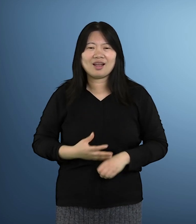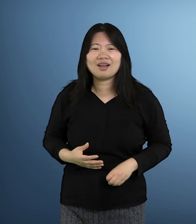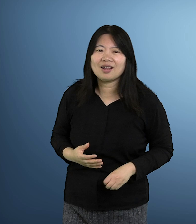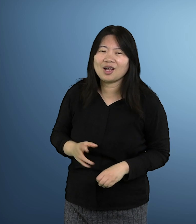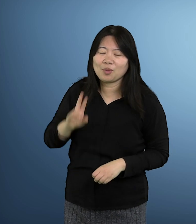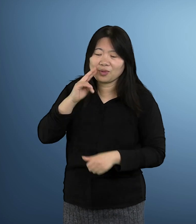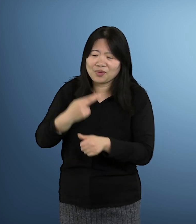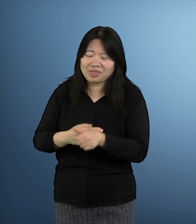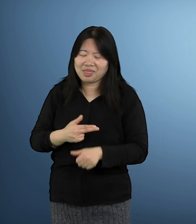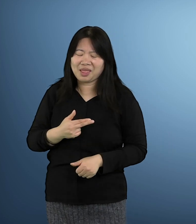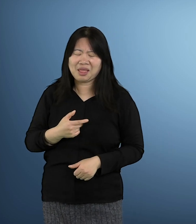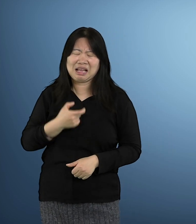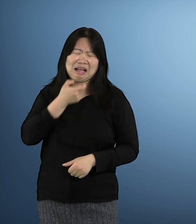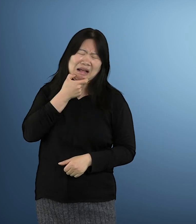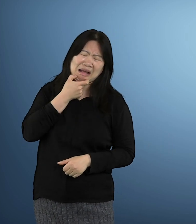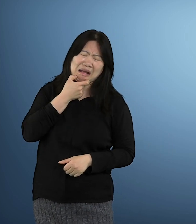사람들은